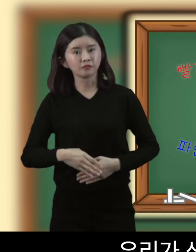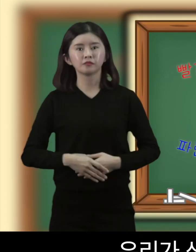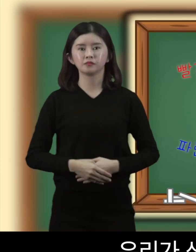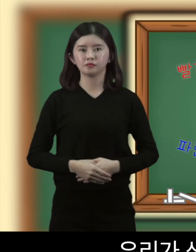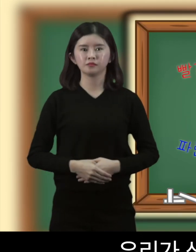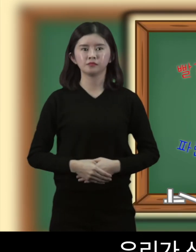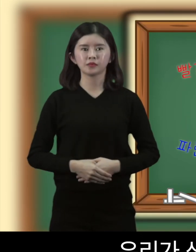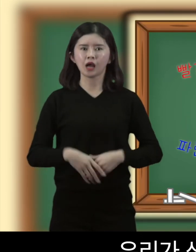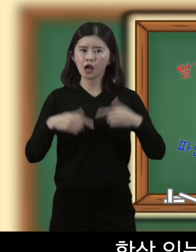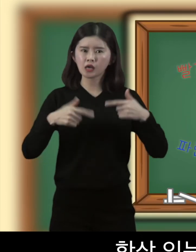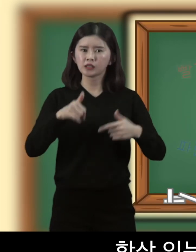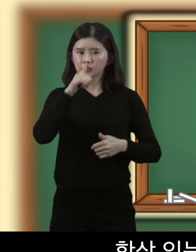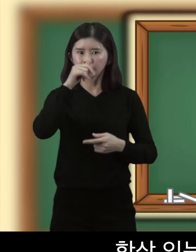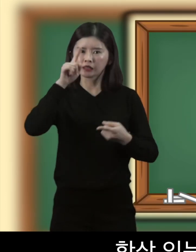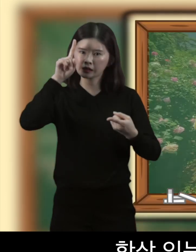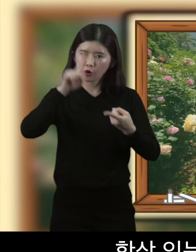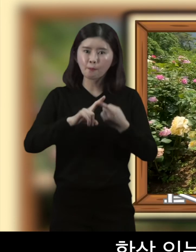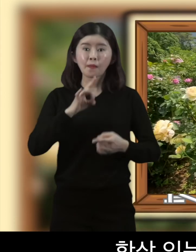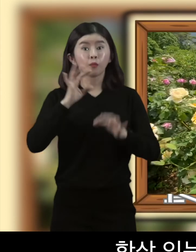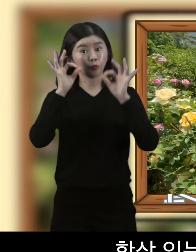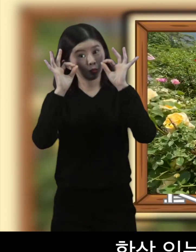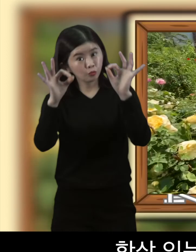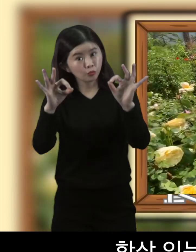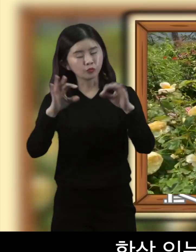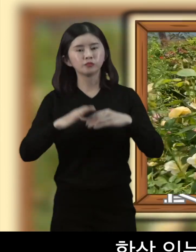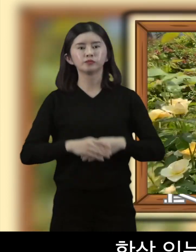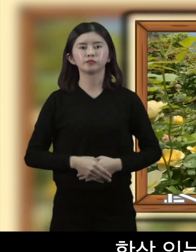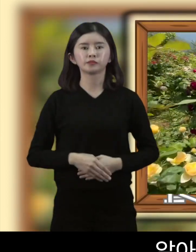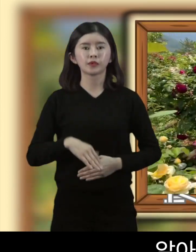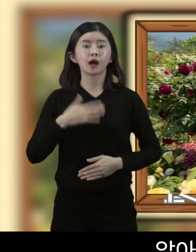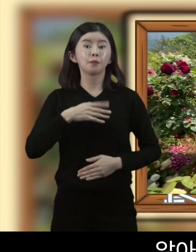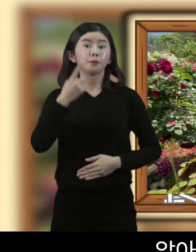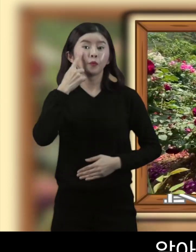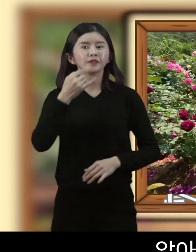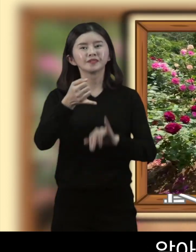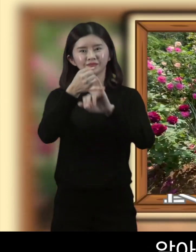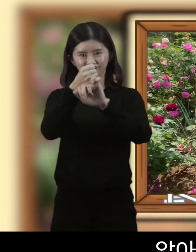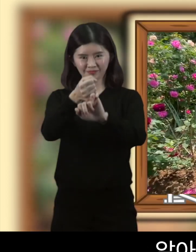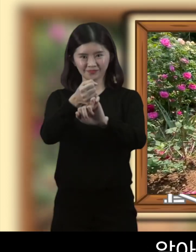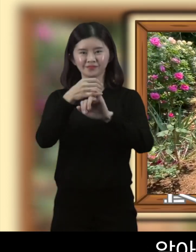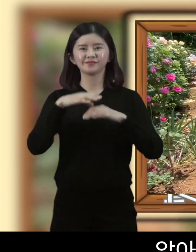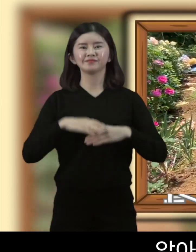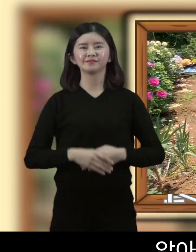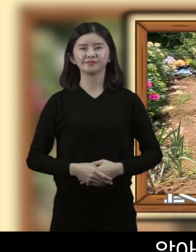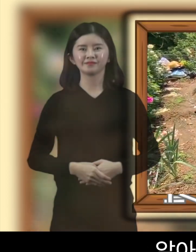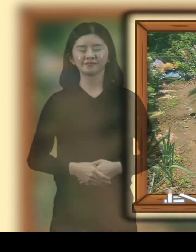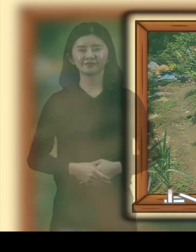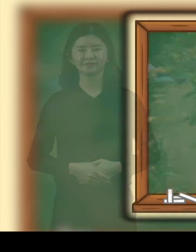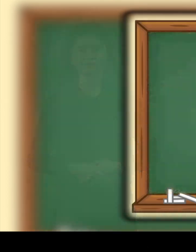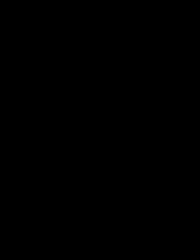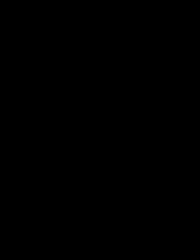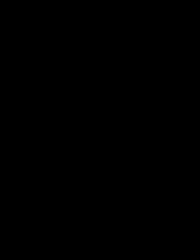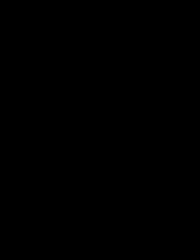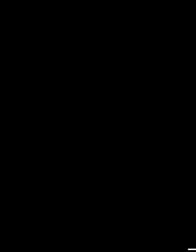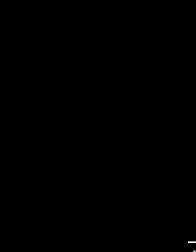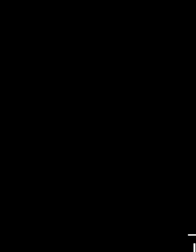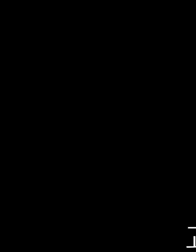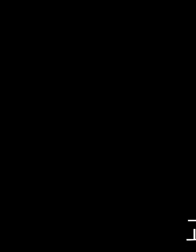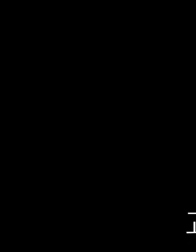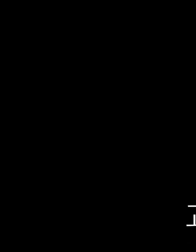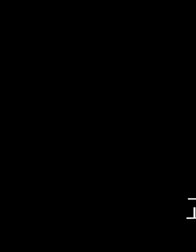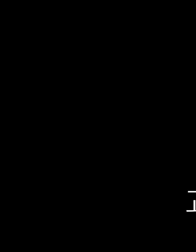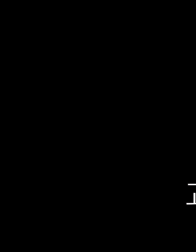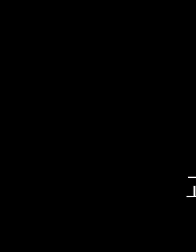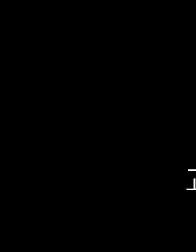인식하는지 항상 있는 그대로만 보는 것인지 알아보도록 하겠습니다 다음 시간에